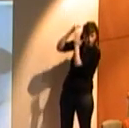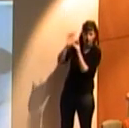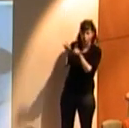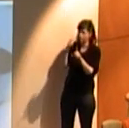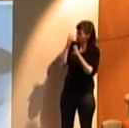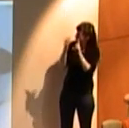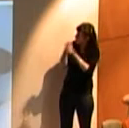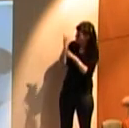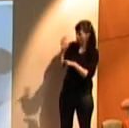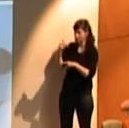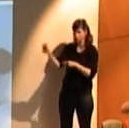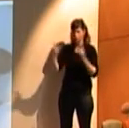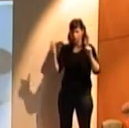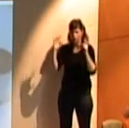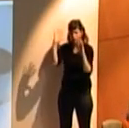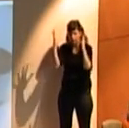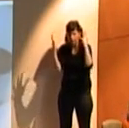nature,